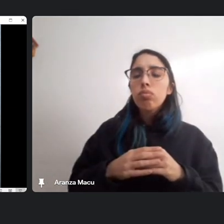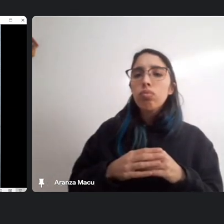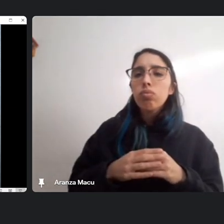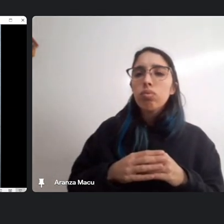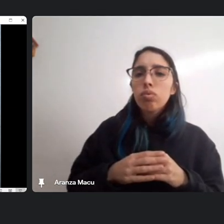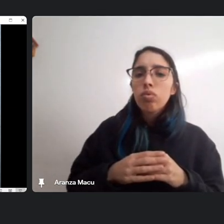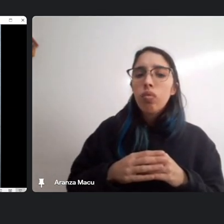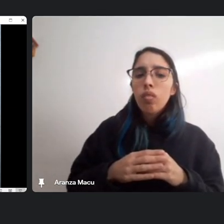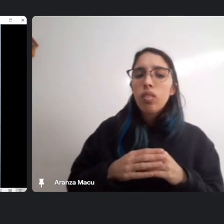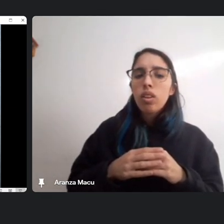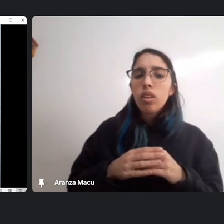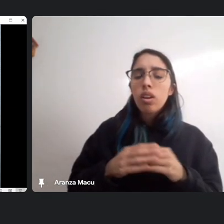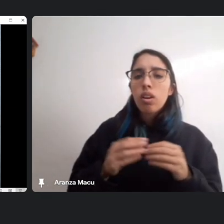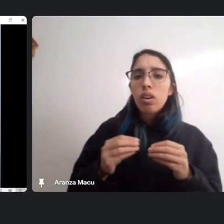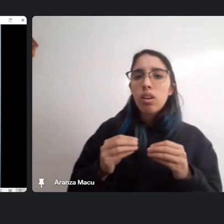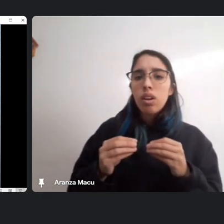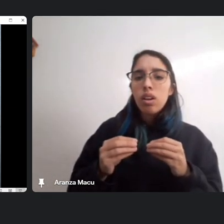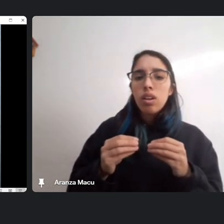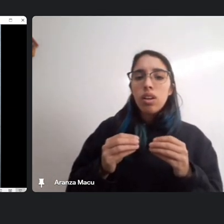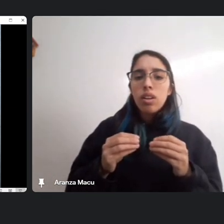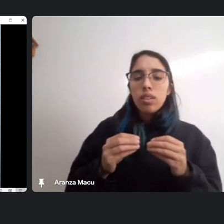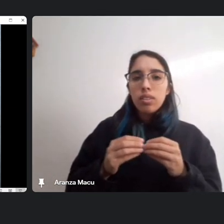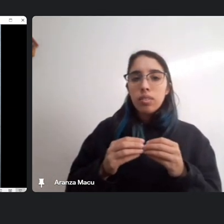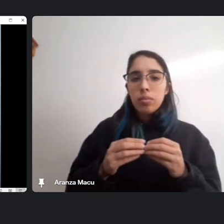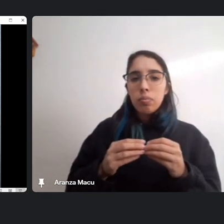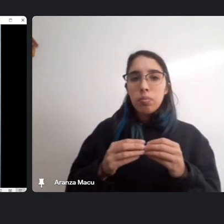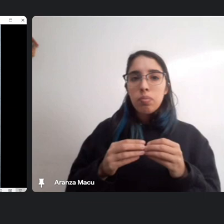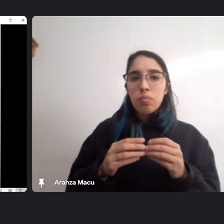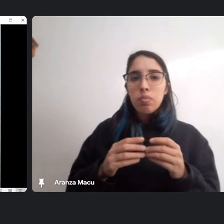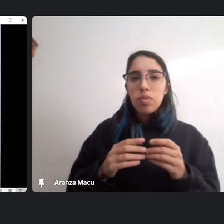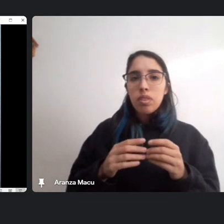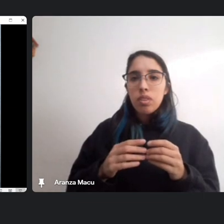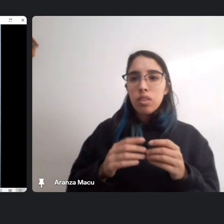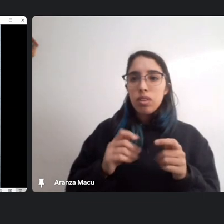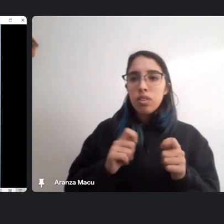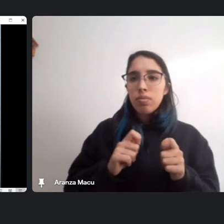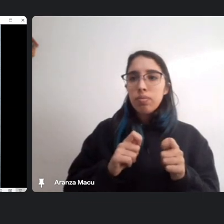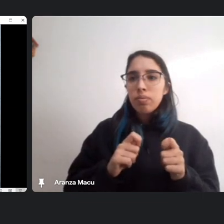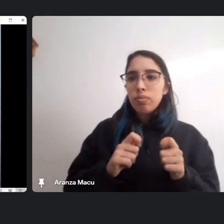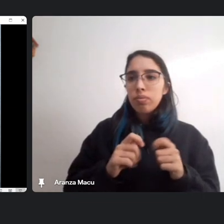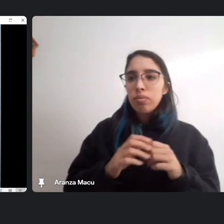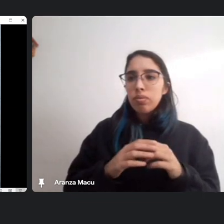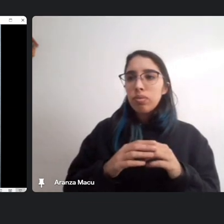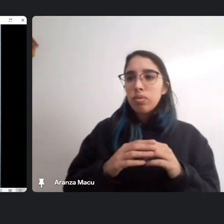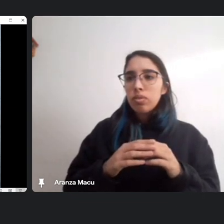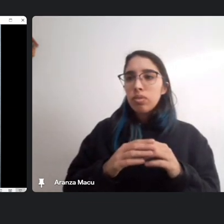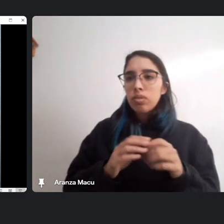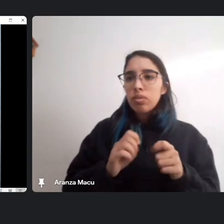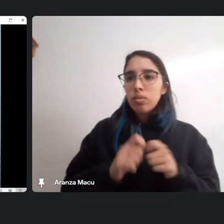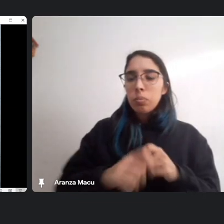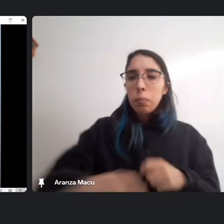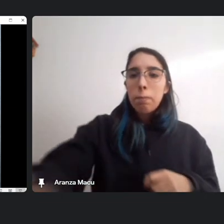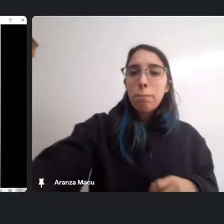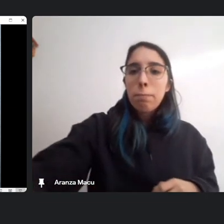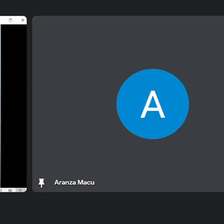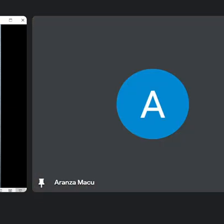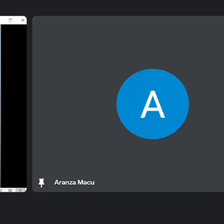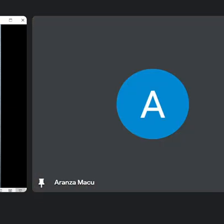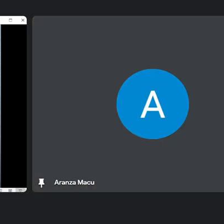independiente, así como guiado, o sea, independiente y guiado, ¿sí? Bien,